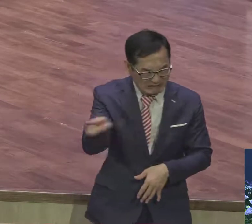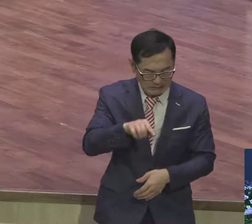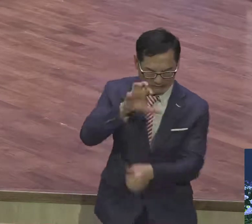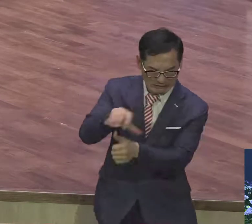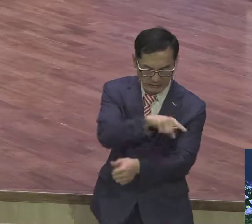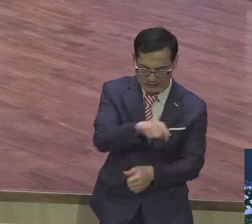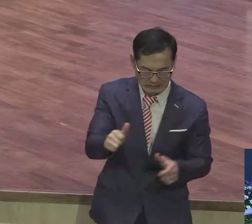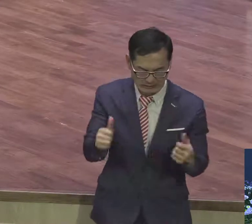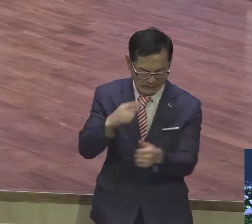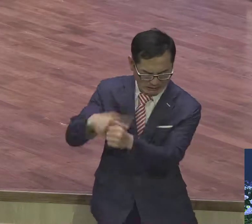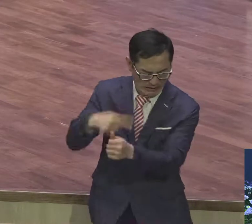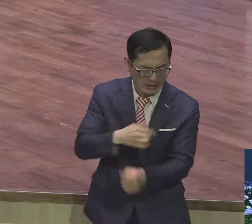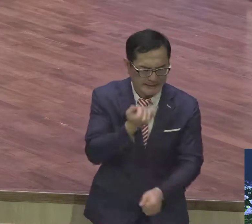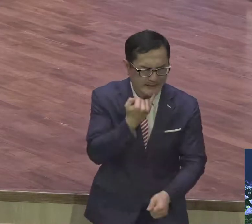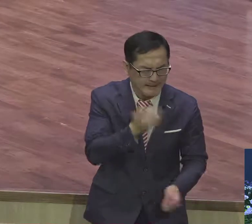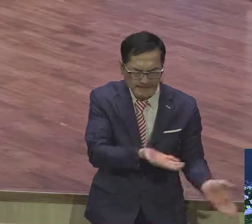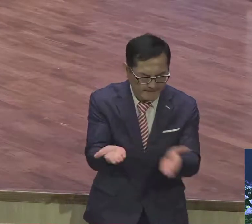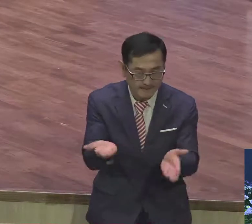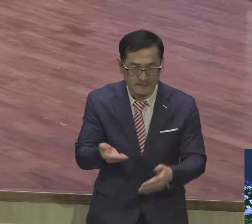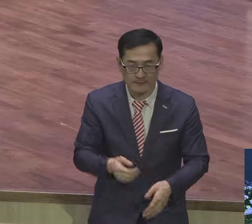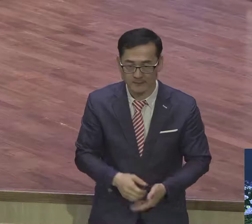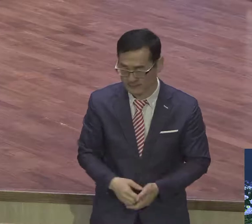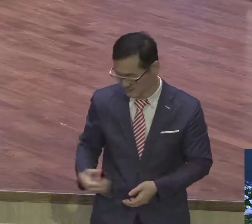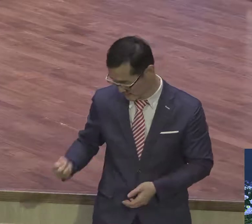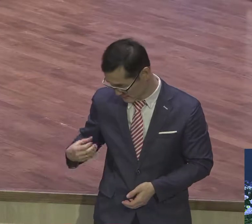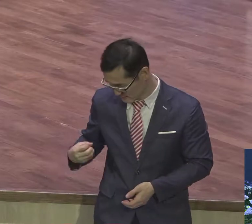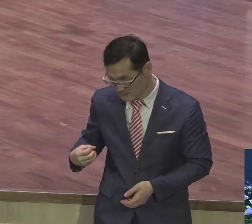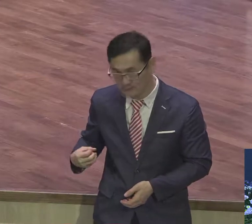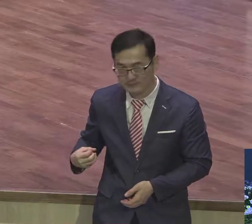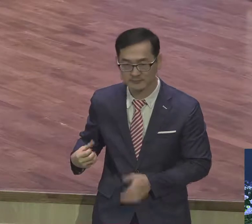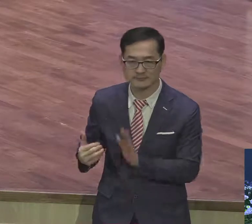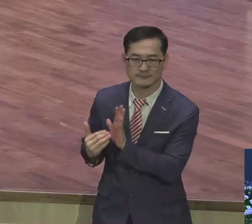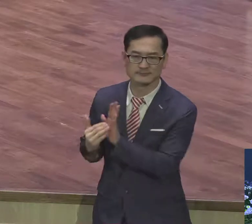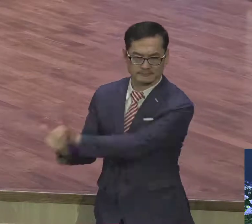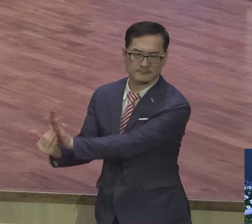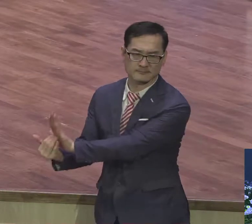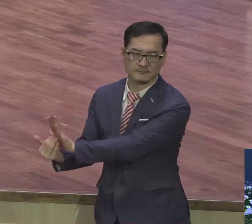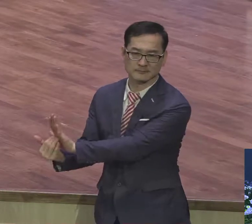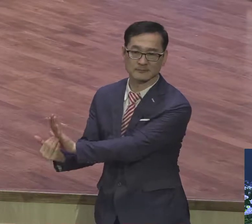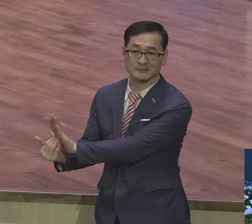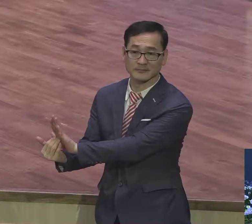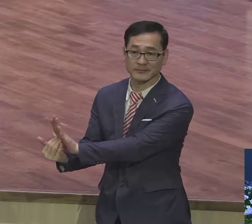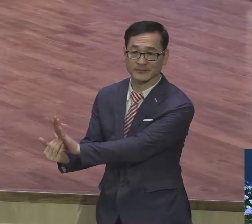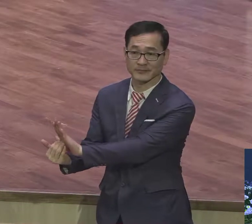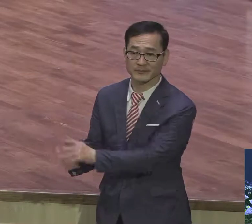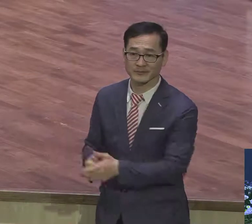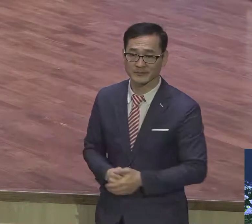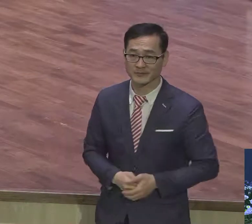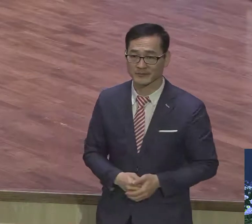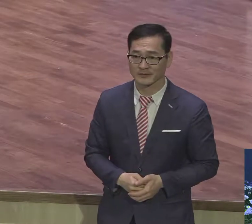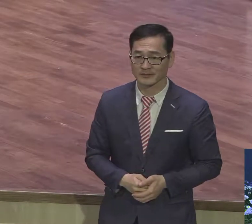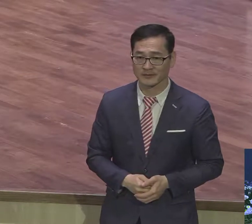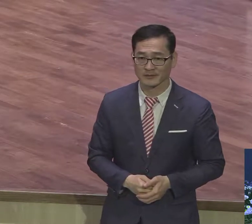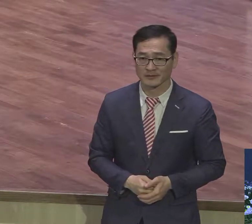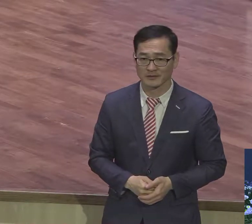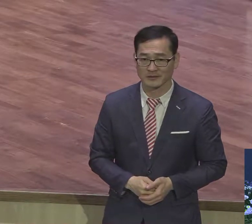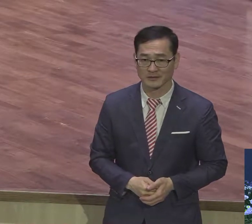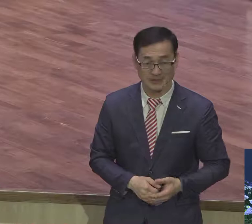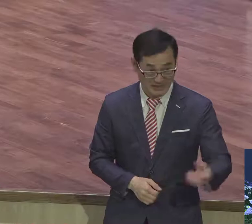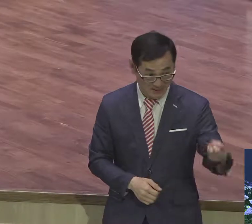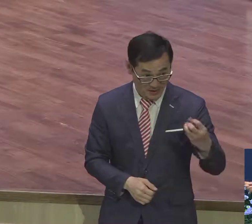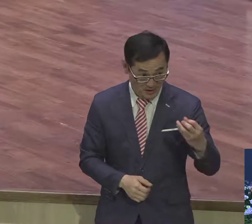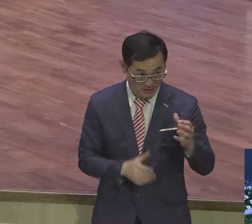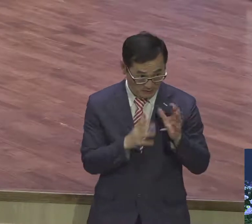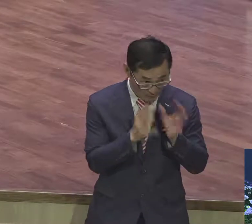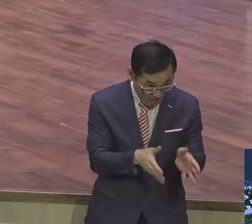그 사람이 내게 다른 사람이 욕하더라도 말하는 그것이 그 사람이 지금 뭐하고 있느냐 하면 그 말에 속으면 안 돼요